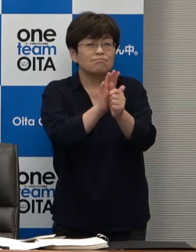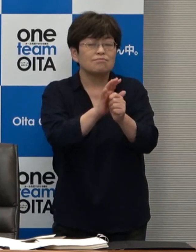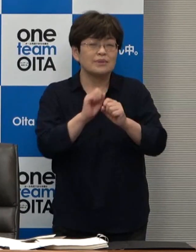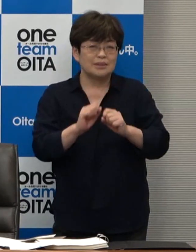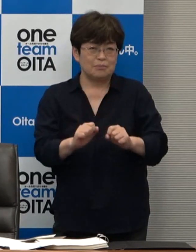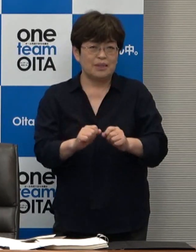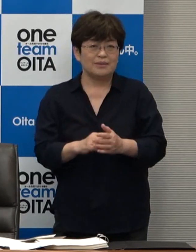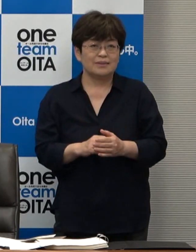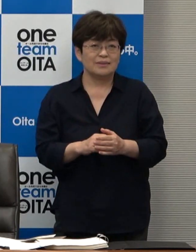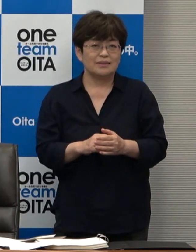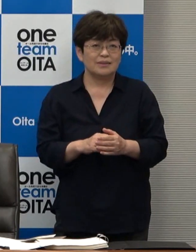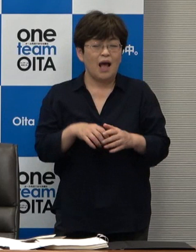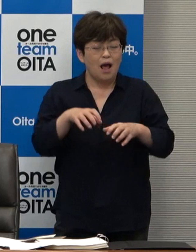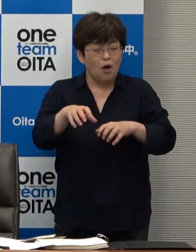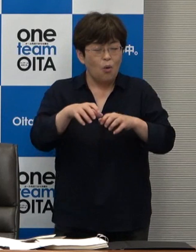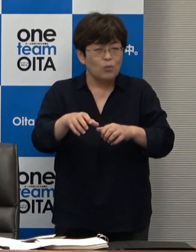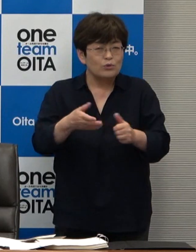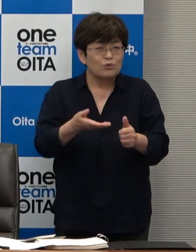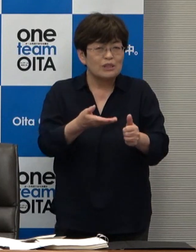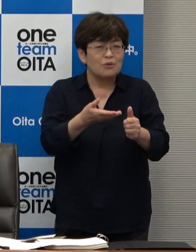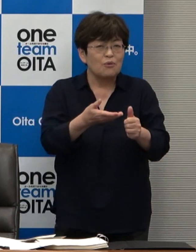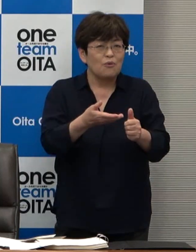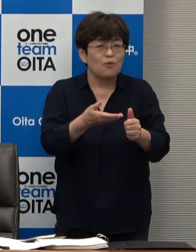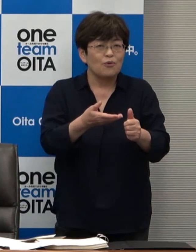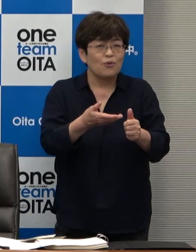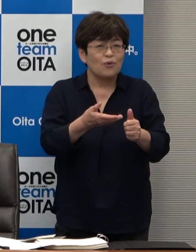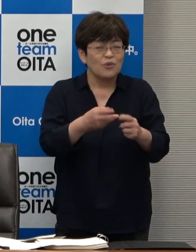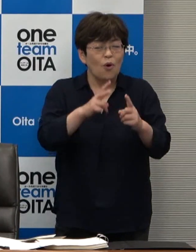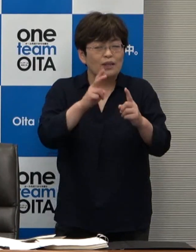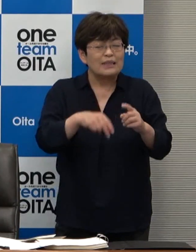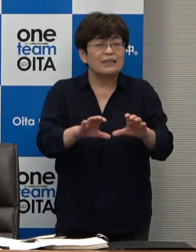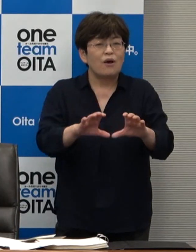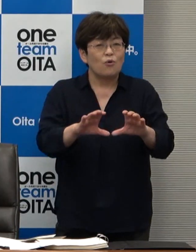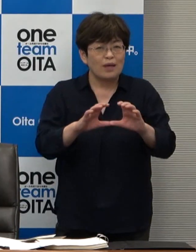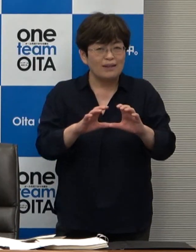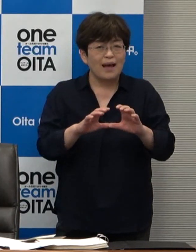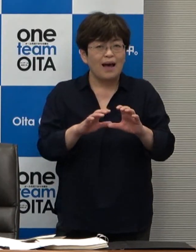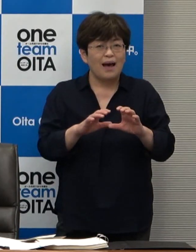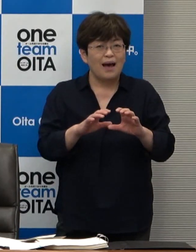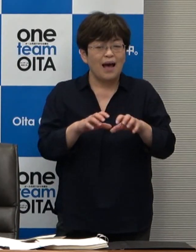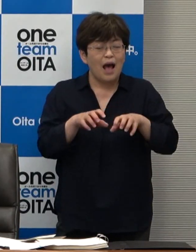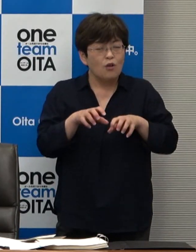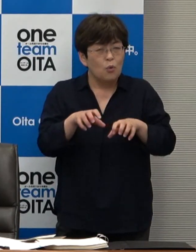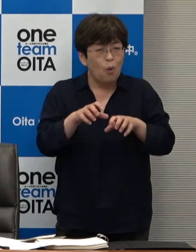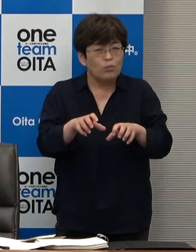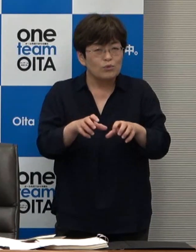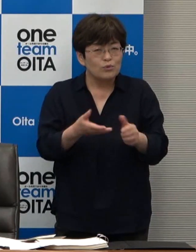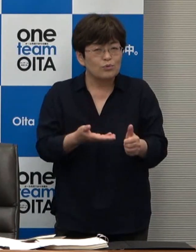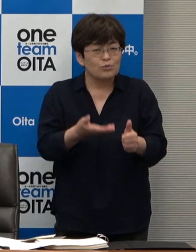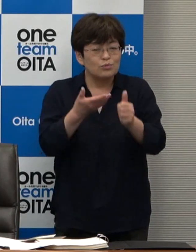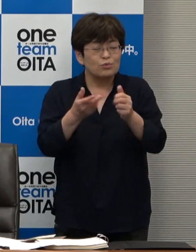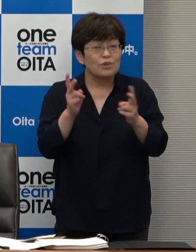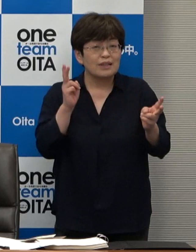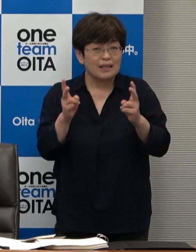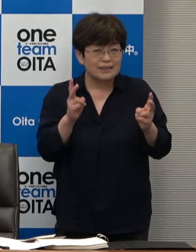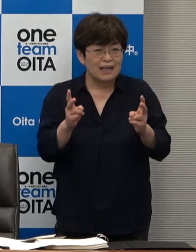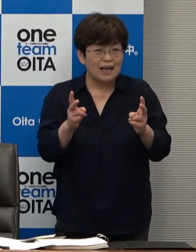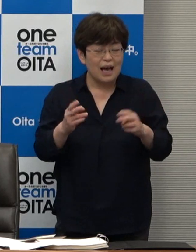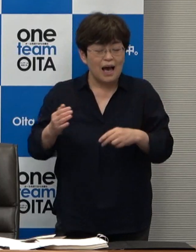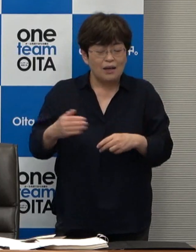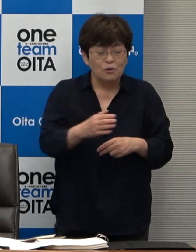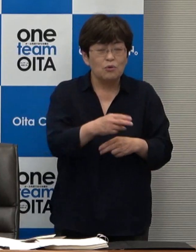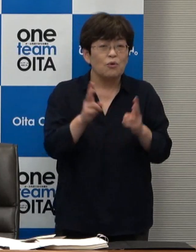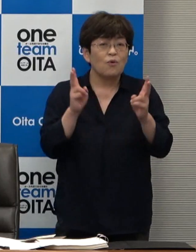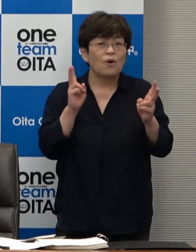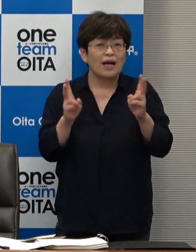また肥料等の価格高騰の影響を受けた認定農業者の畜産業者、漁業者、